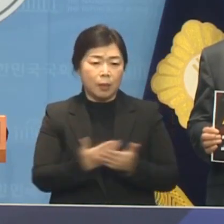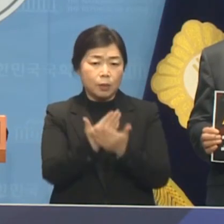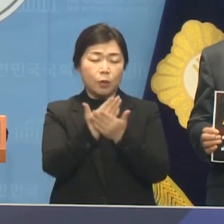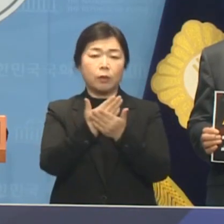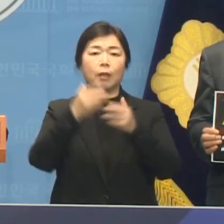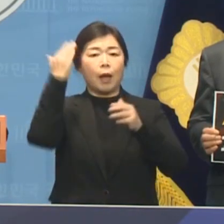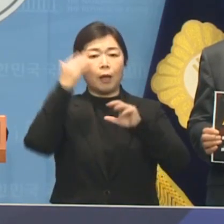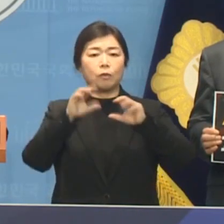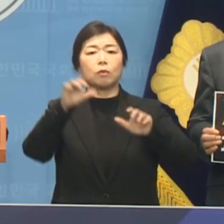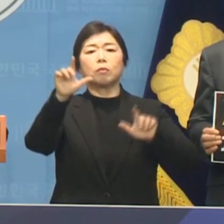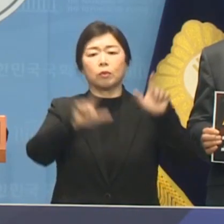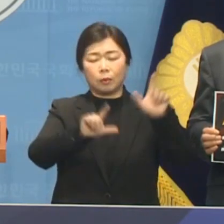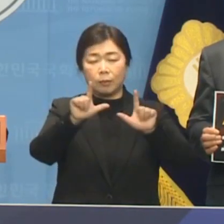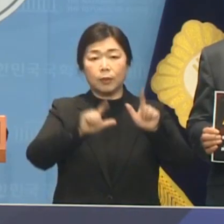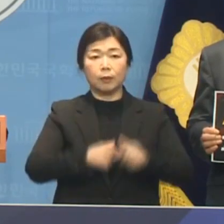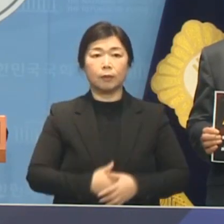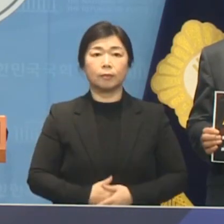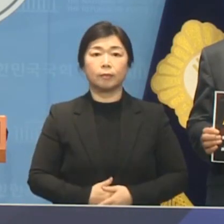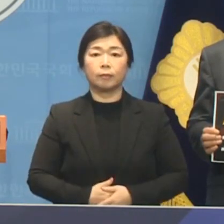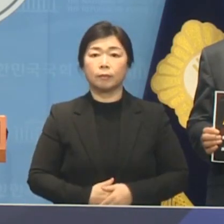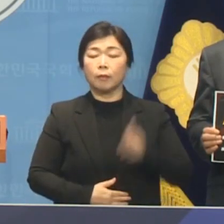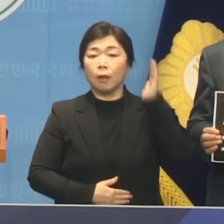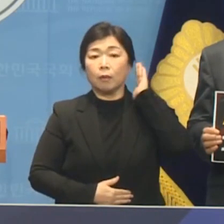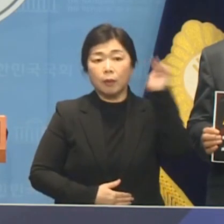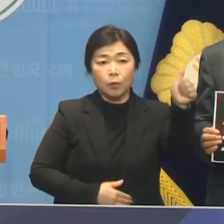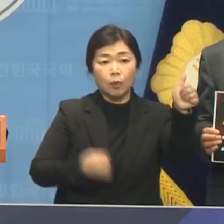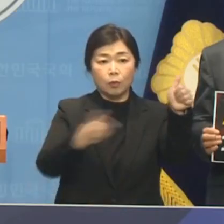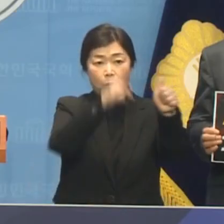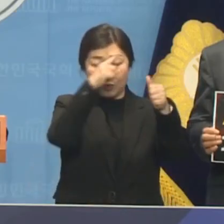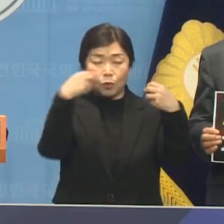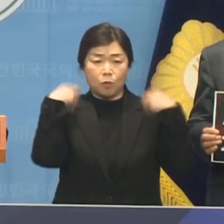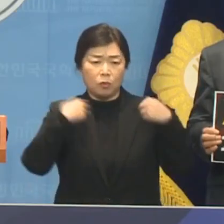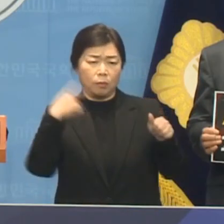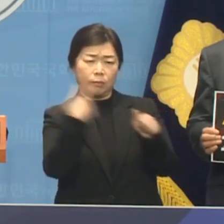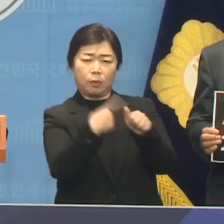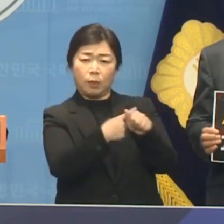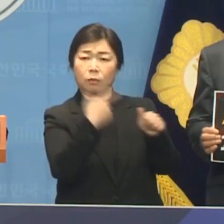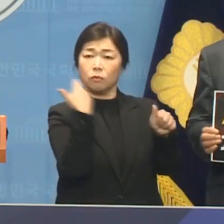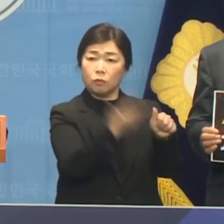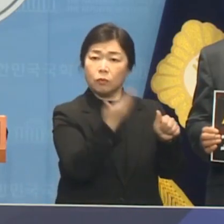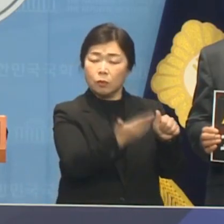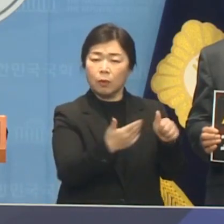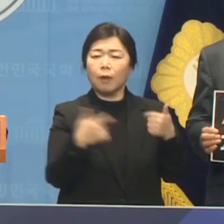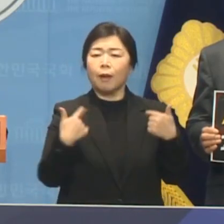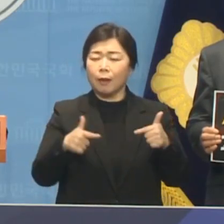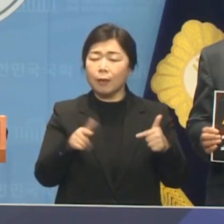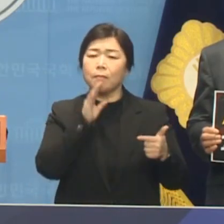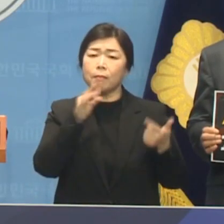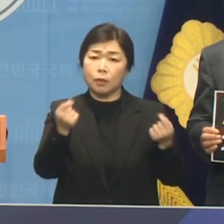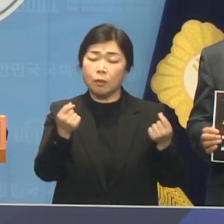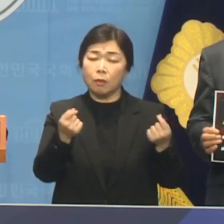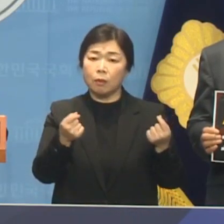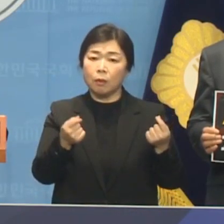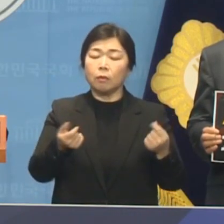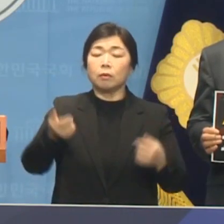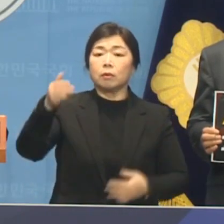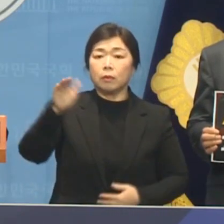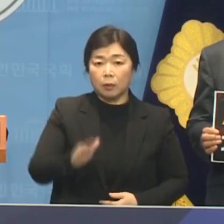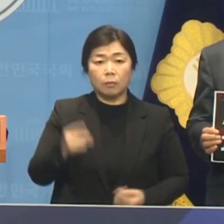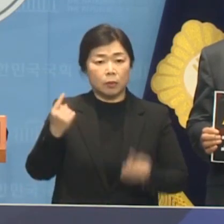발전하는 대한민국입니다. 대통령과 정부에 대한 비판은 언제나 필요하지만,